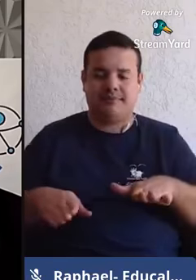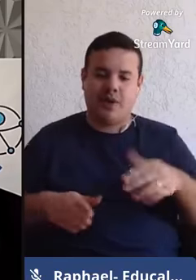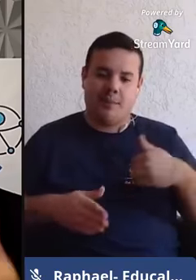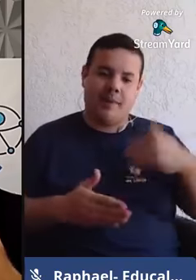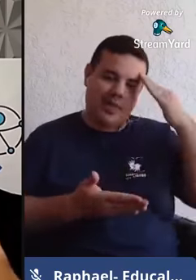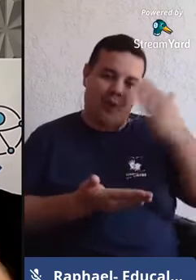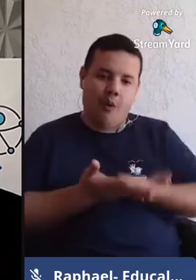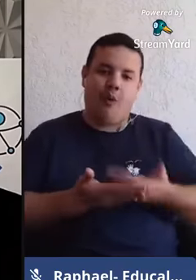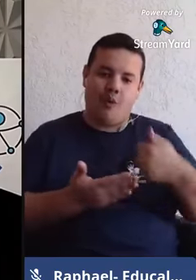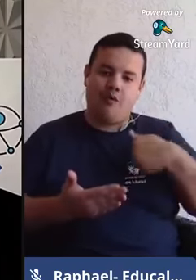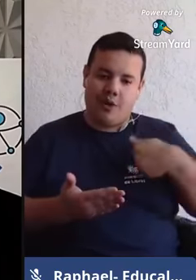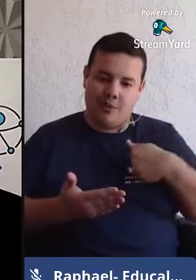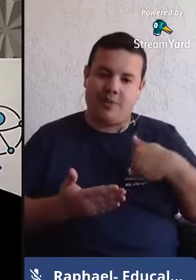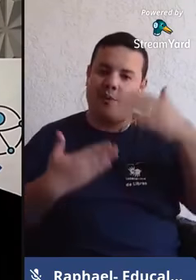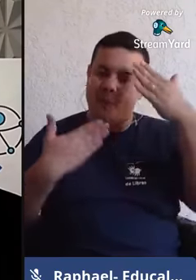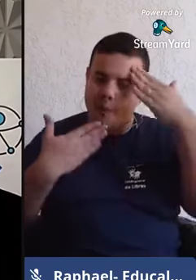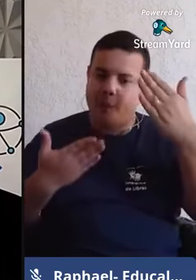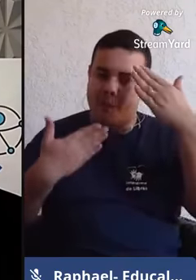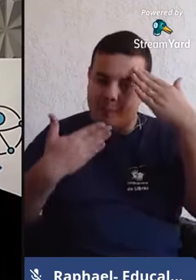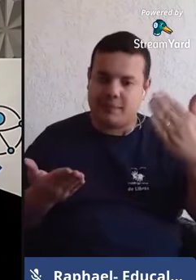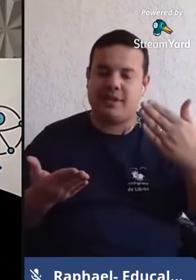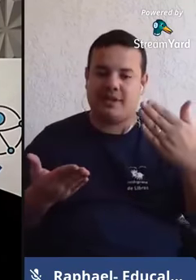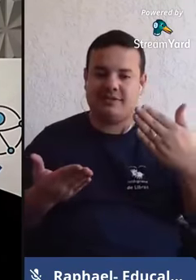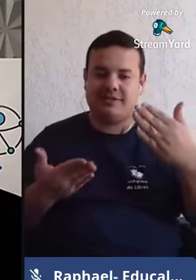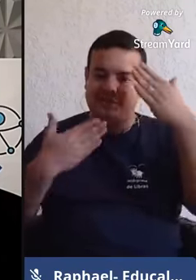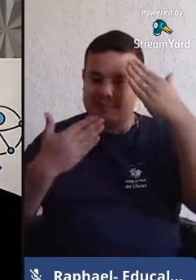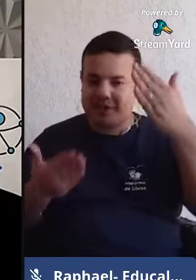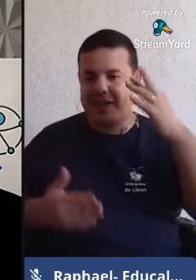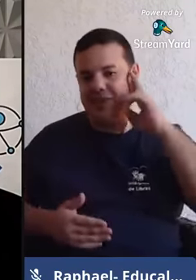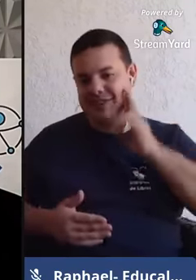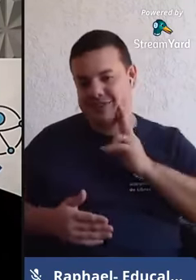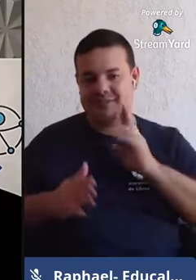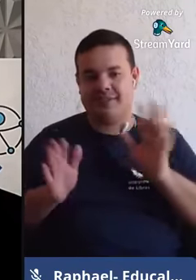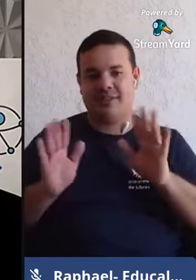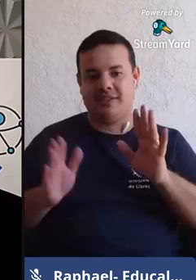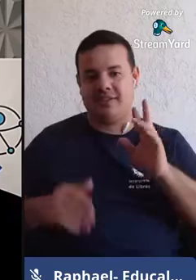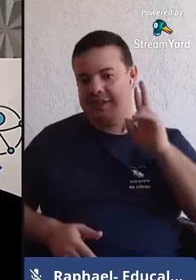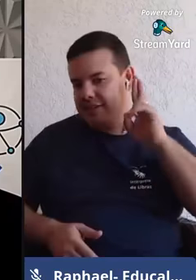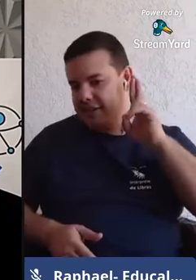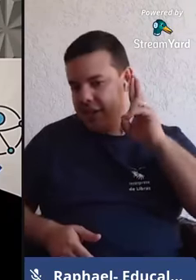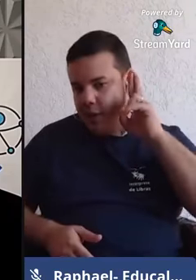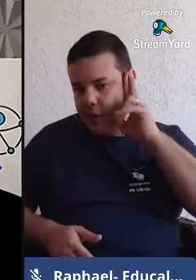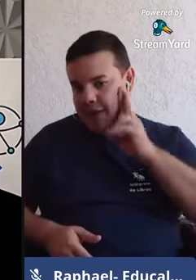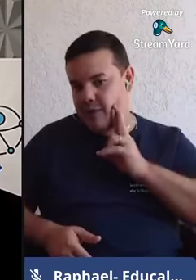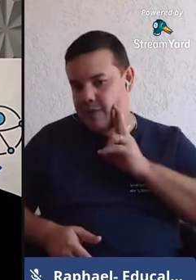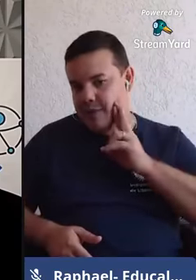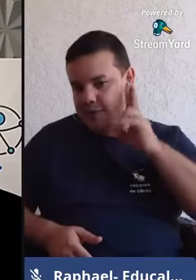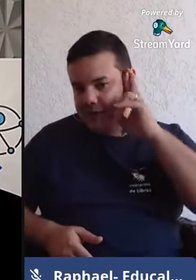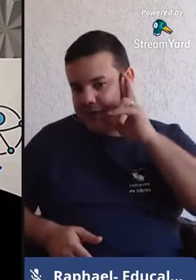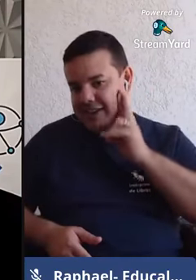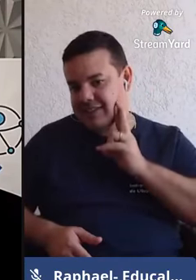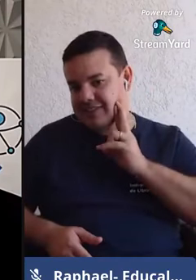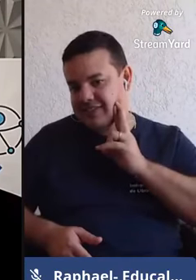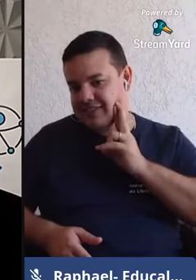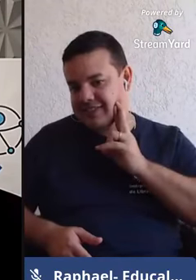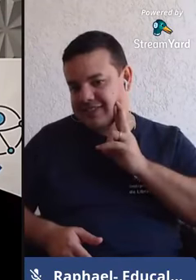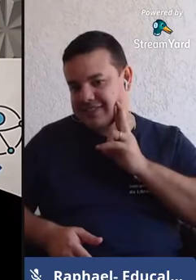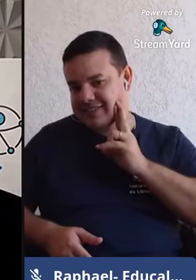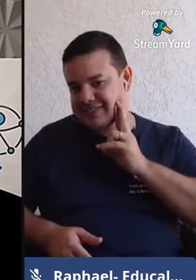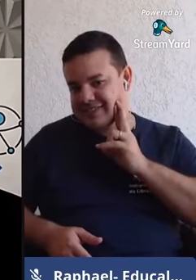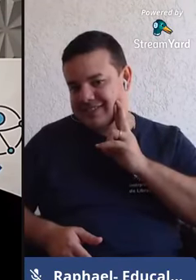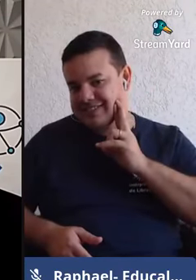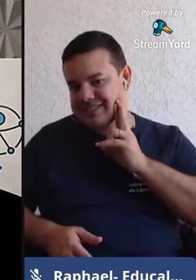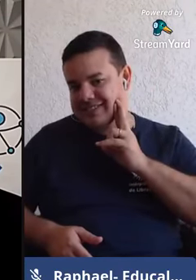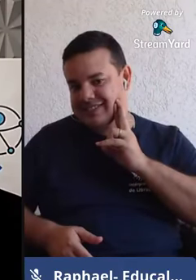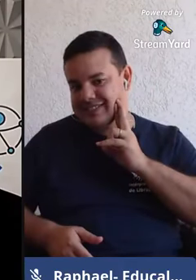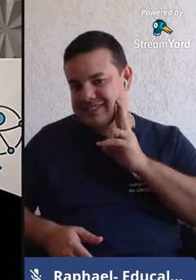tá bom? Muito obrigado pelo convite. Obrigado, Rafael. Qual que é o seu sinal, Rafael? Qual é o seu sinal? Eu já te perguntei.